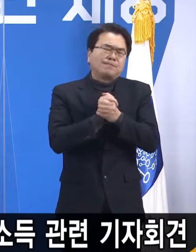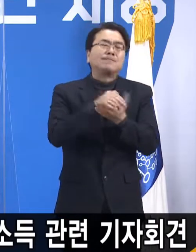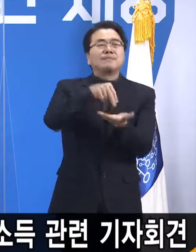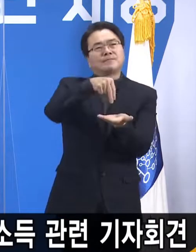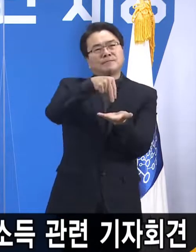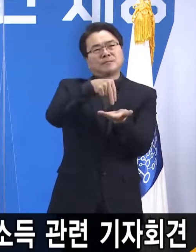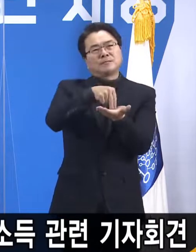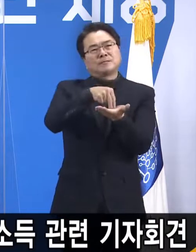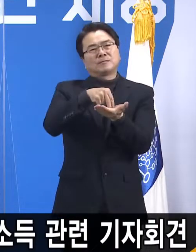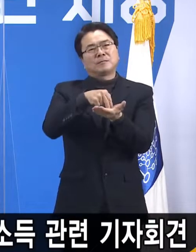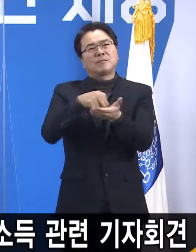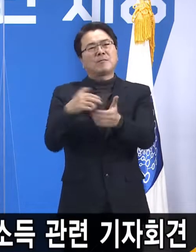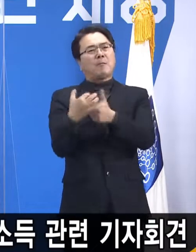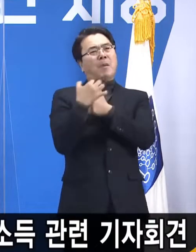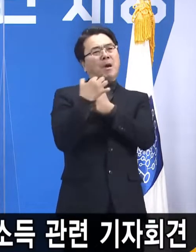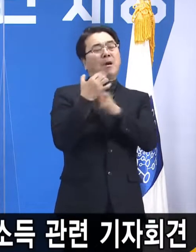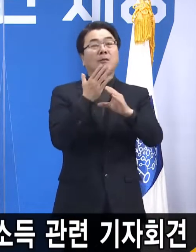계십니다.